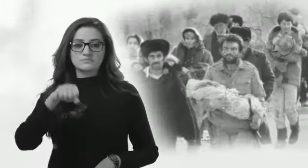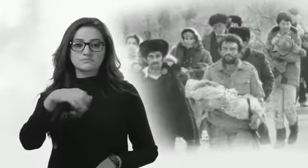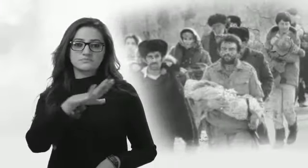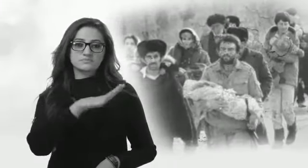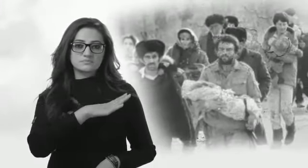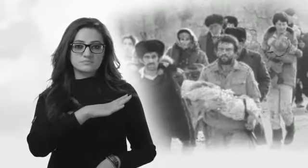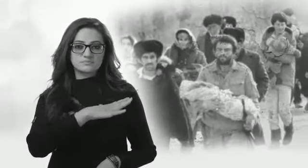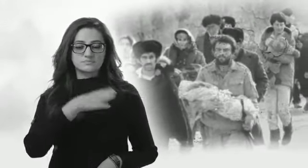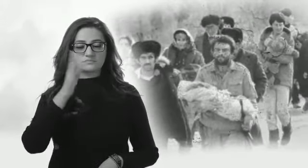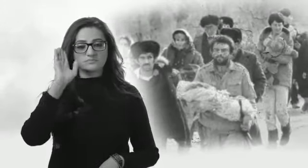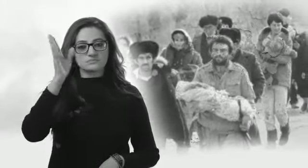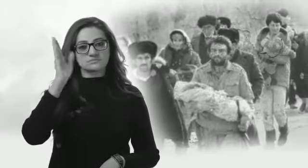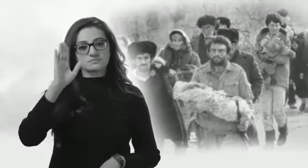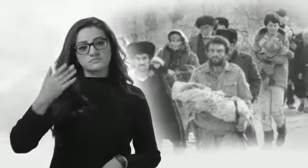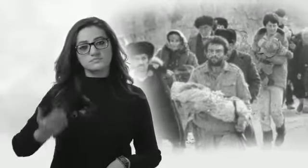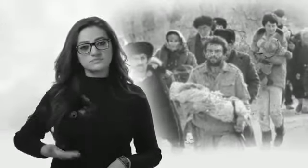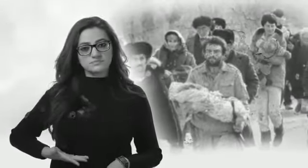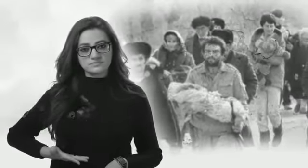bəlkə də